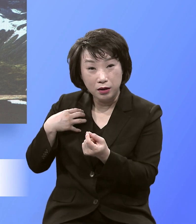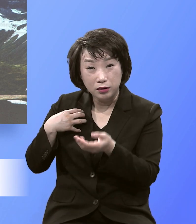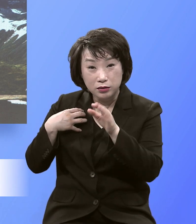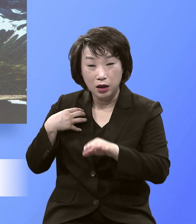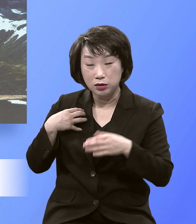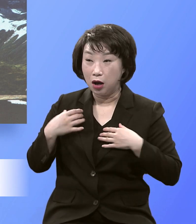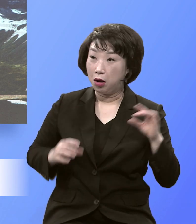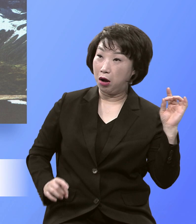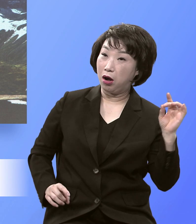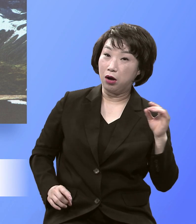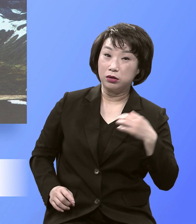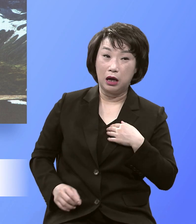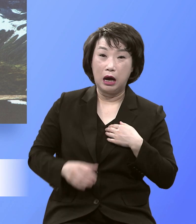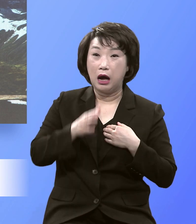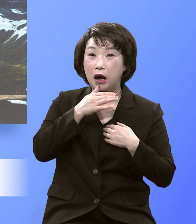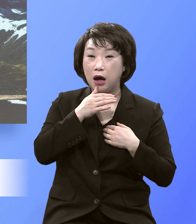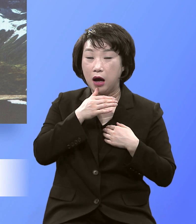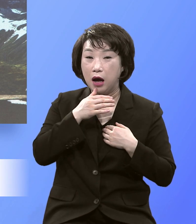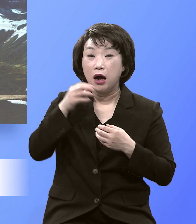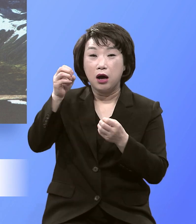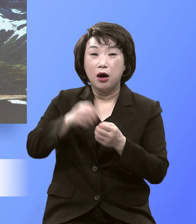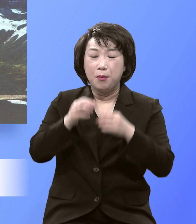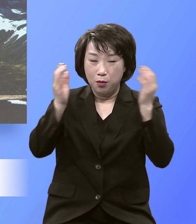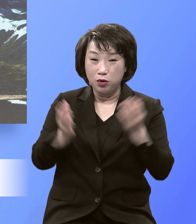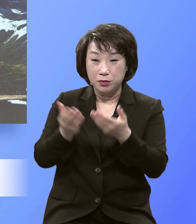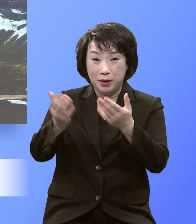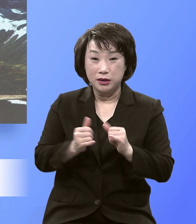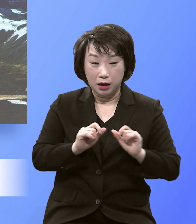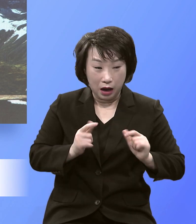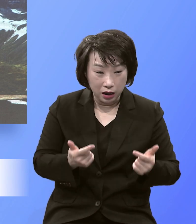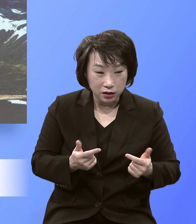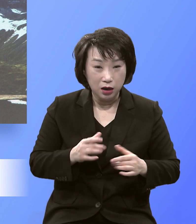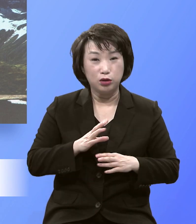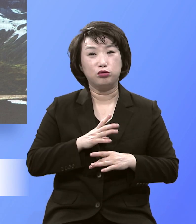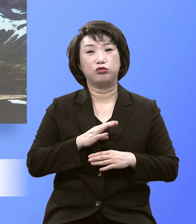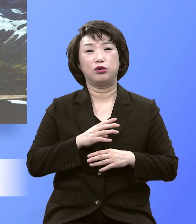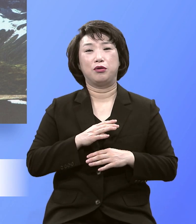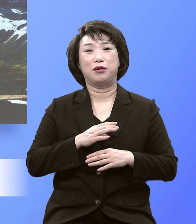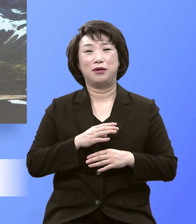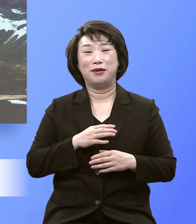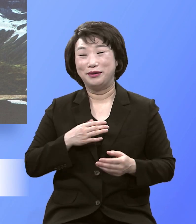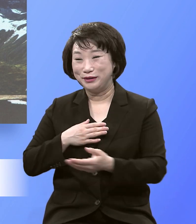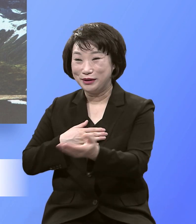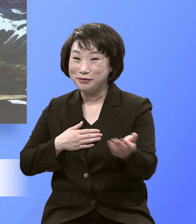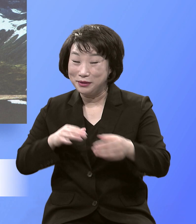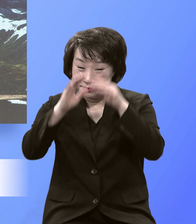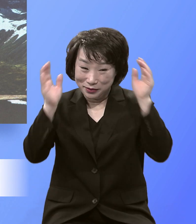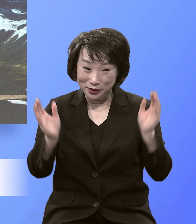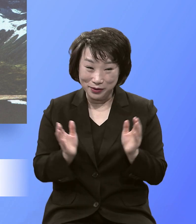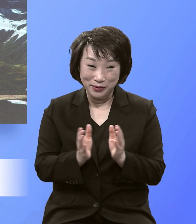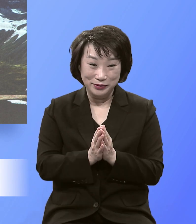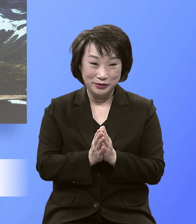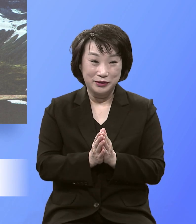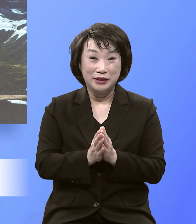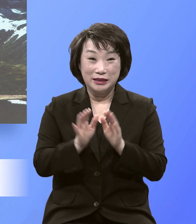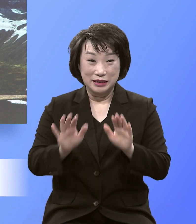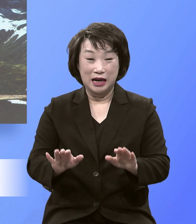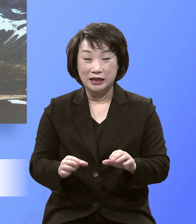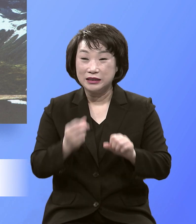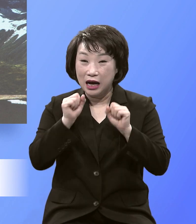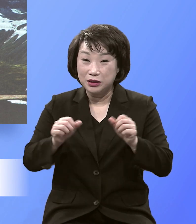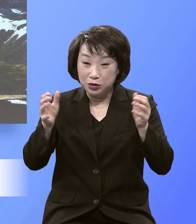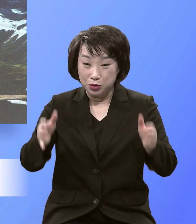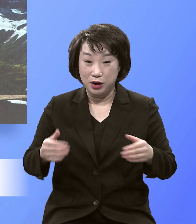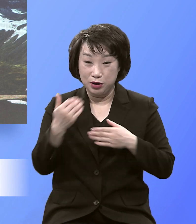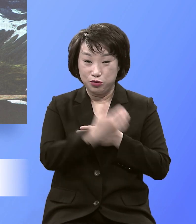상속자가 아니구나. 두려운 일이지. 우리 모두 이 땅에서